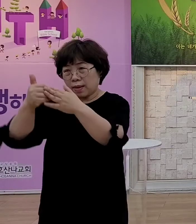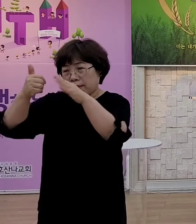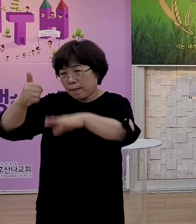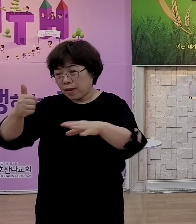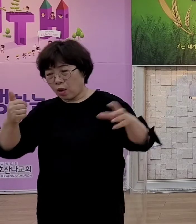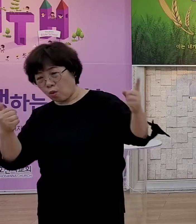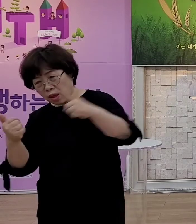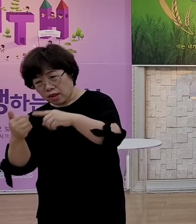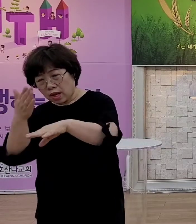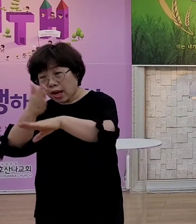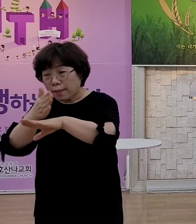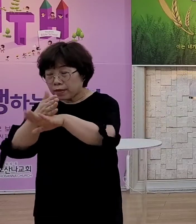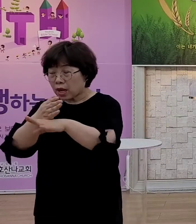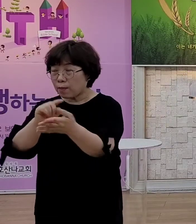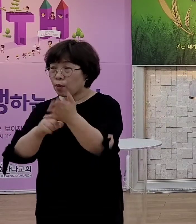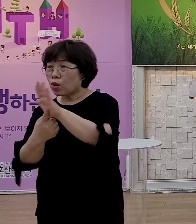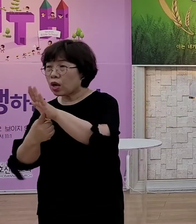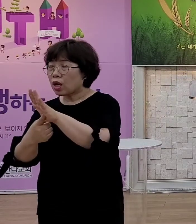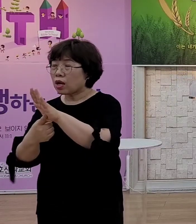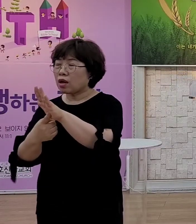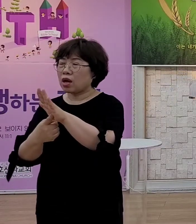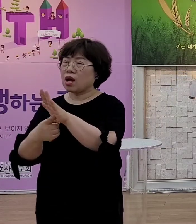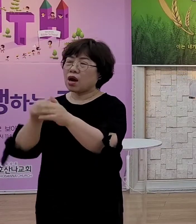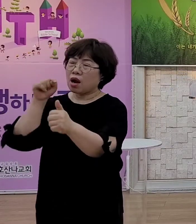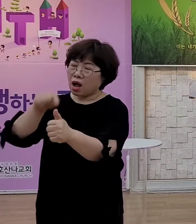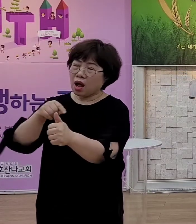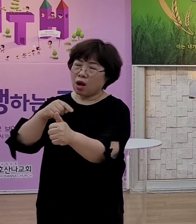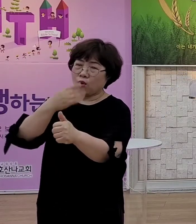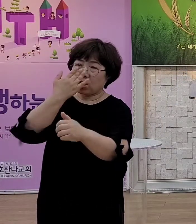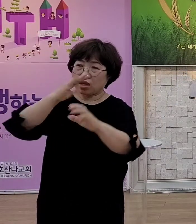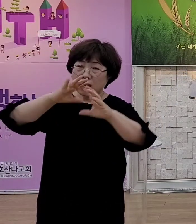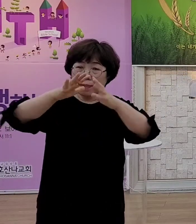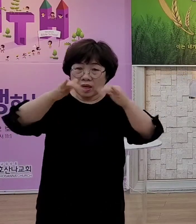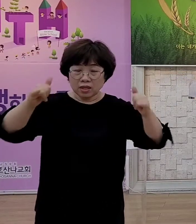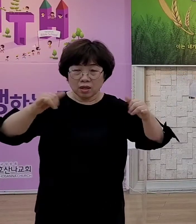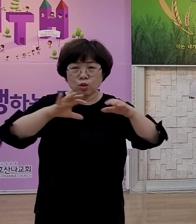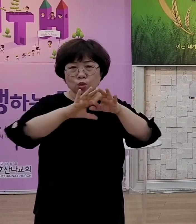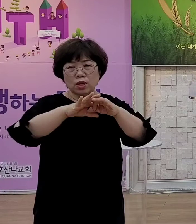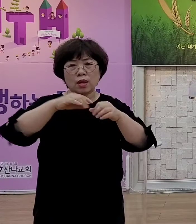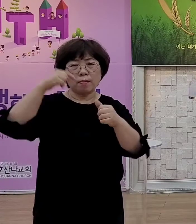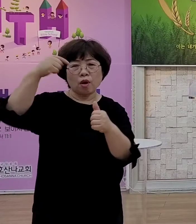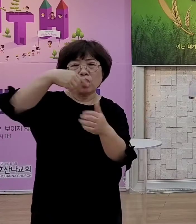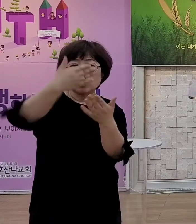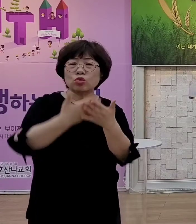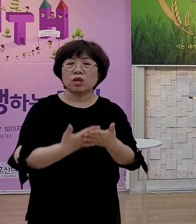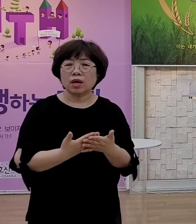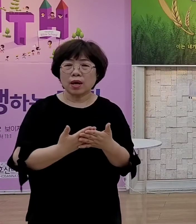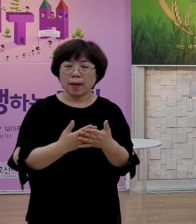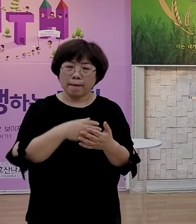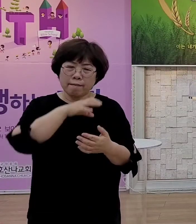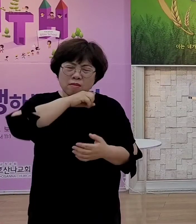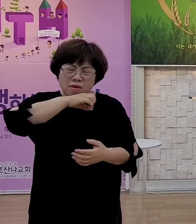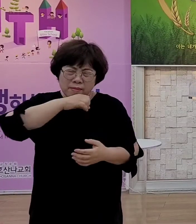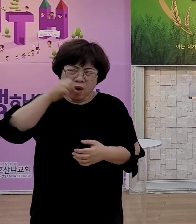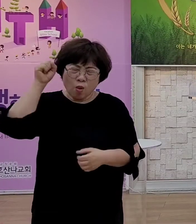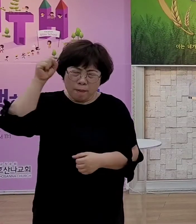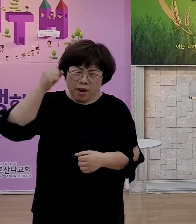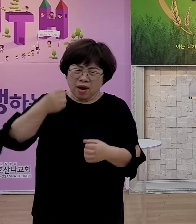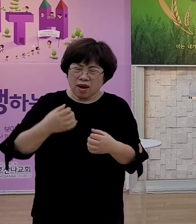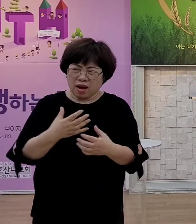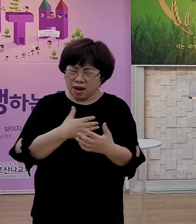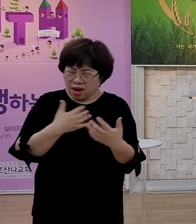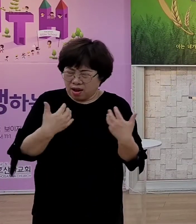예배를 드리고 이 감사절을 지키라 라고 이스라엘 백성들, 말만 하면 원망이고 불평이 된 그 사람들을 감사하는